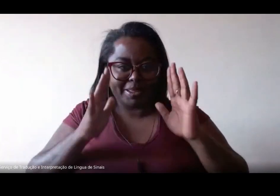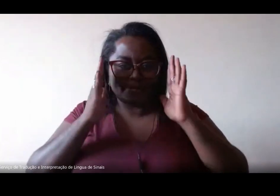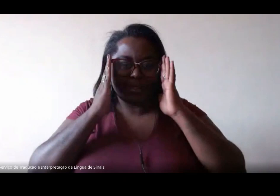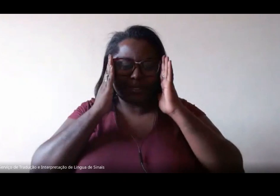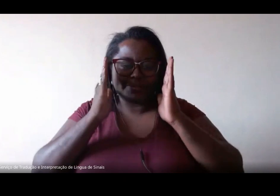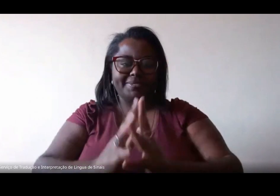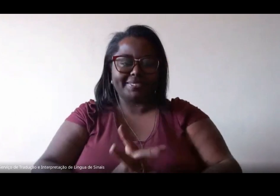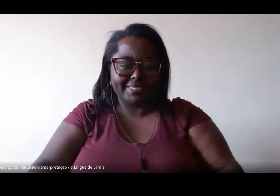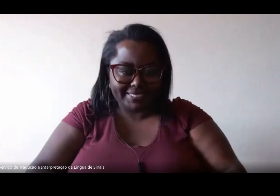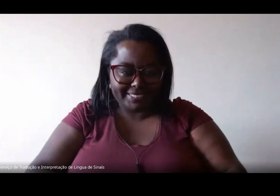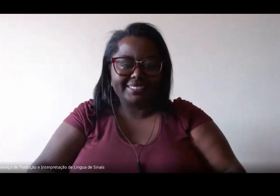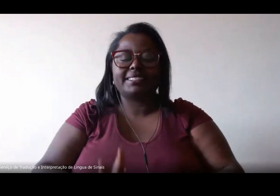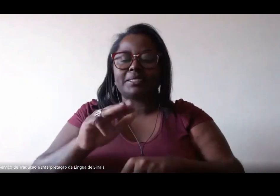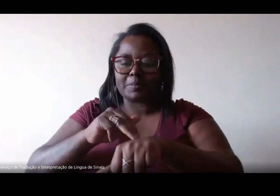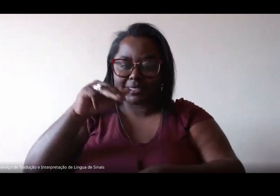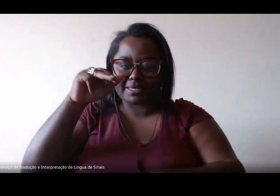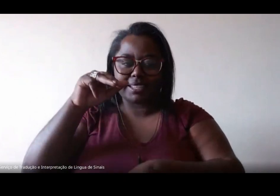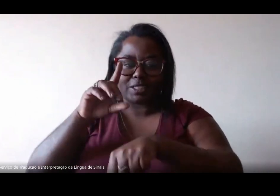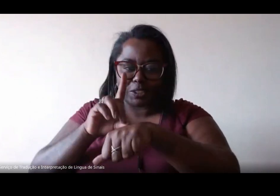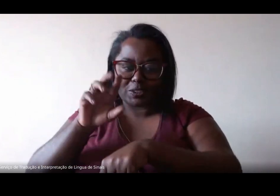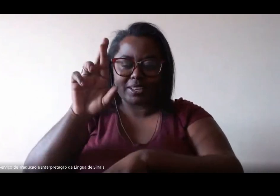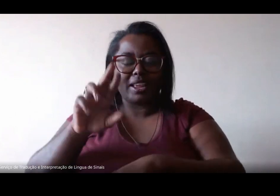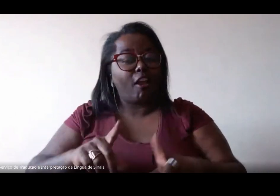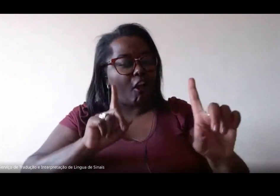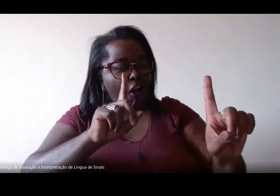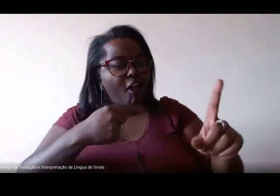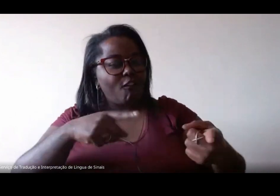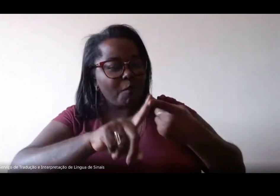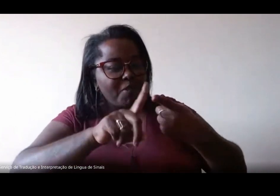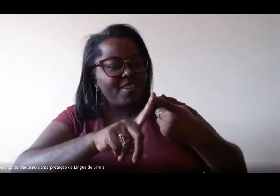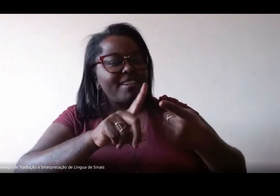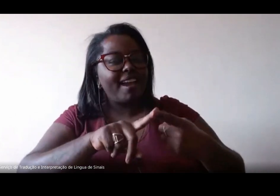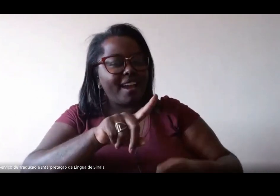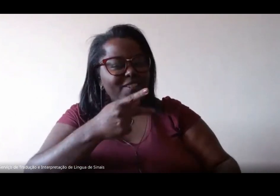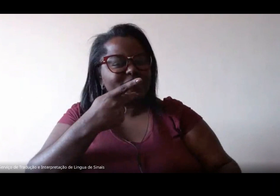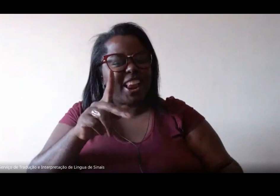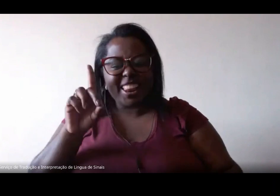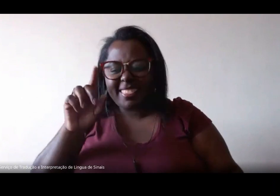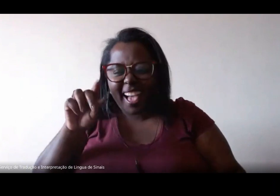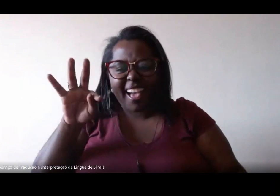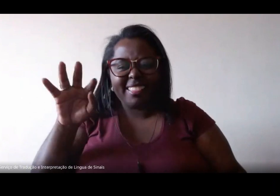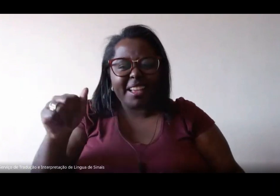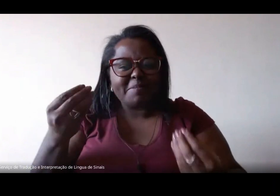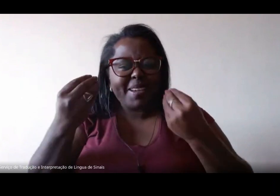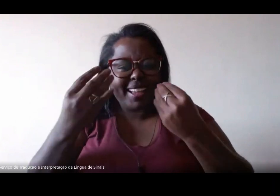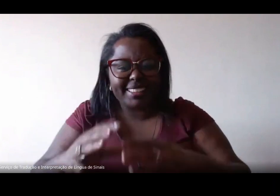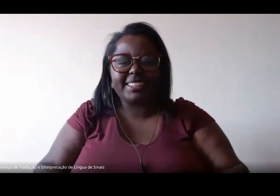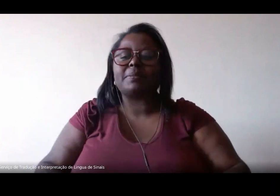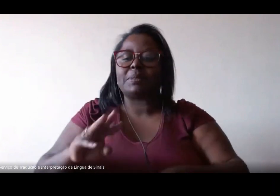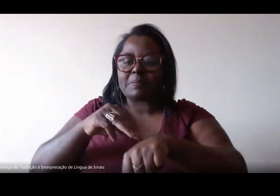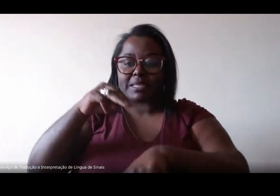tem problema não. Foi sem querer, mestrado e doutorado. Vou me vingar um dia. Sim,